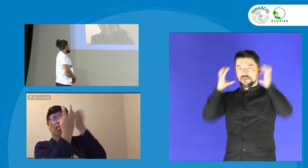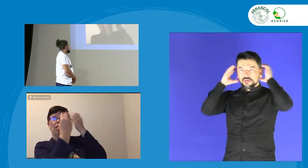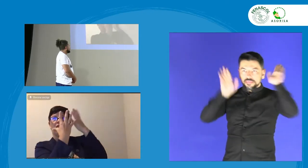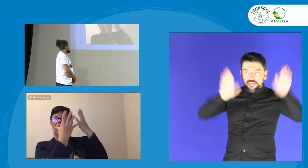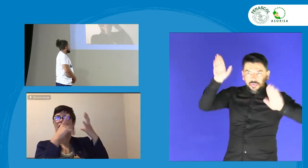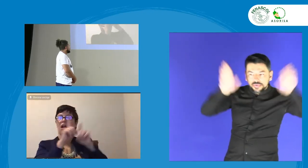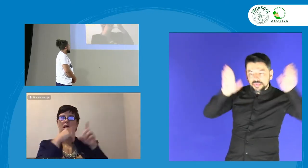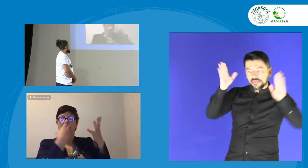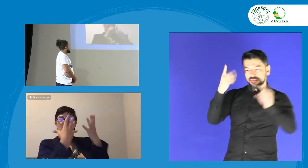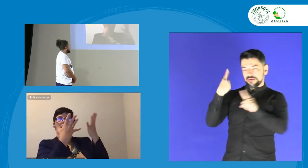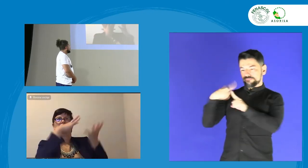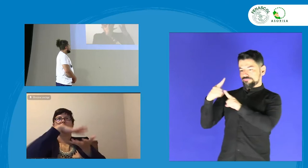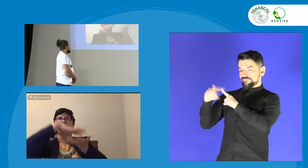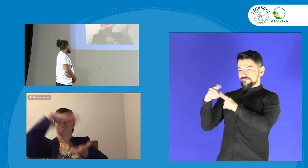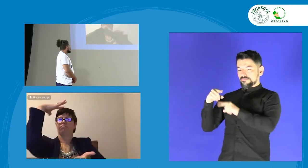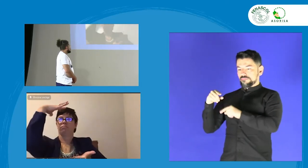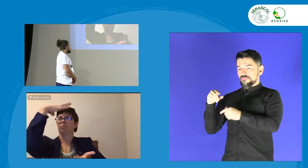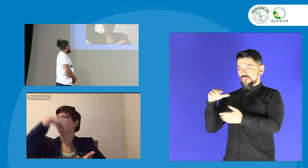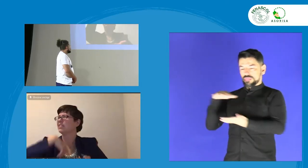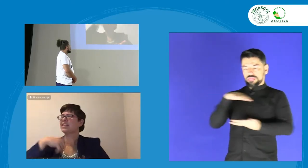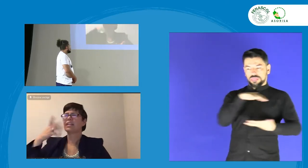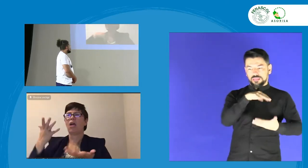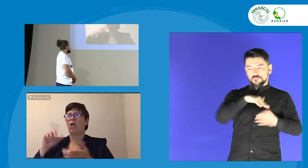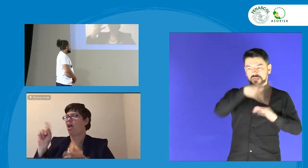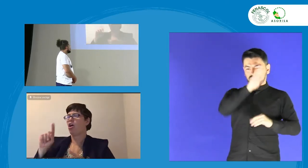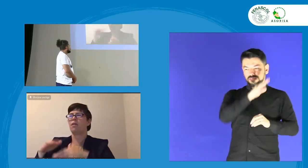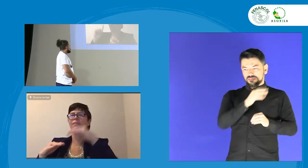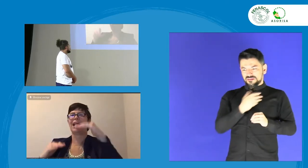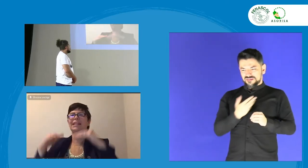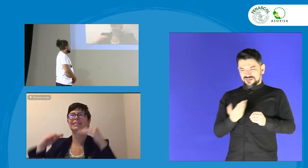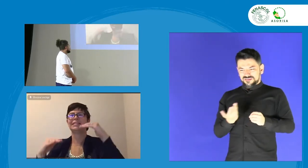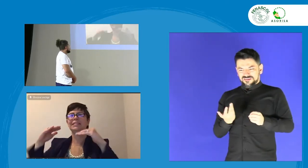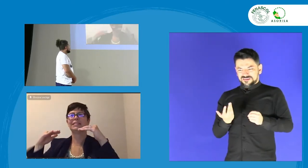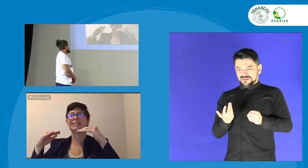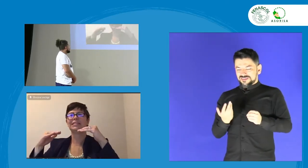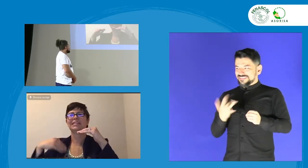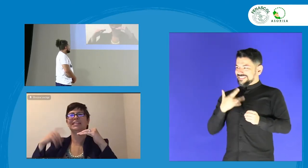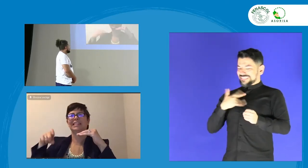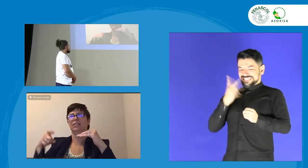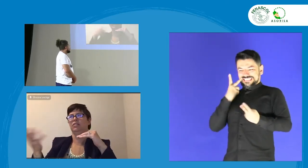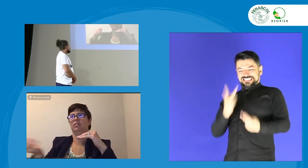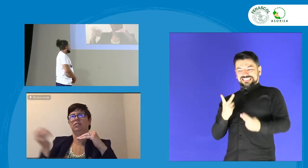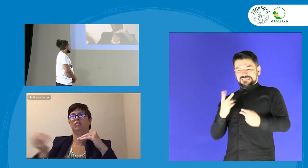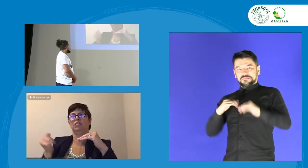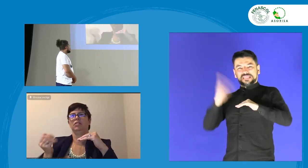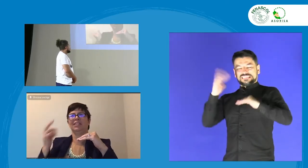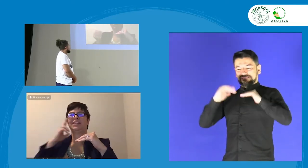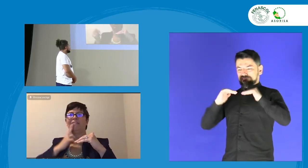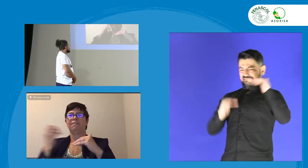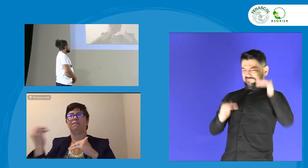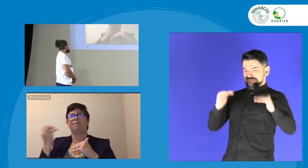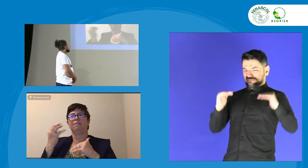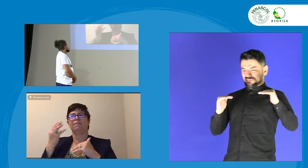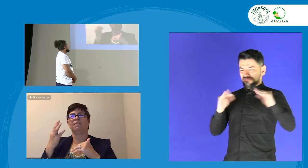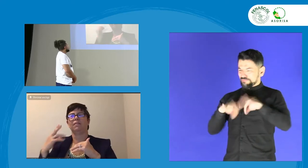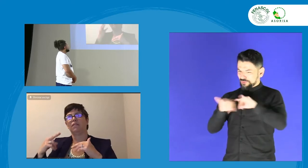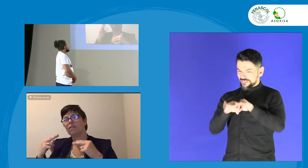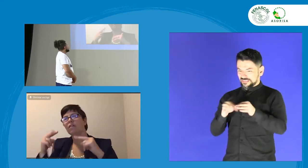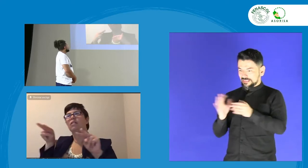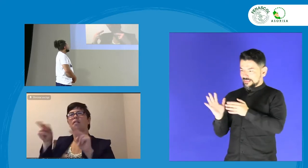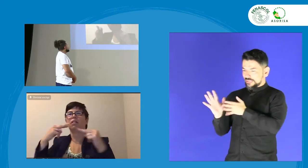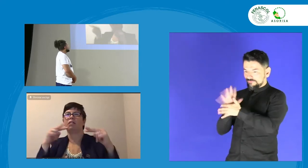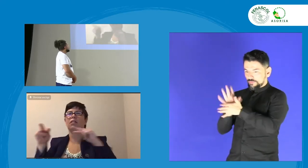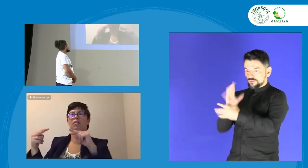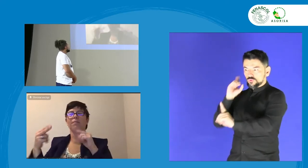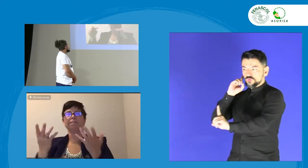lo médico, desde esa parte de la enfermedad o de la falencia y que pueda ir encontrando más bien lo que